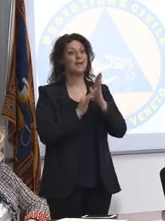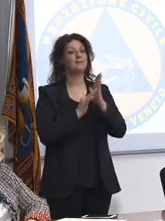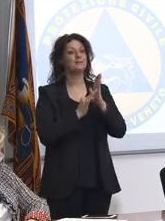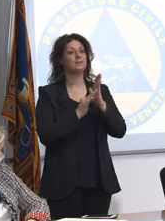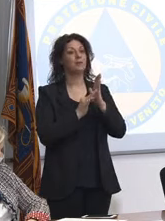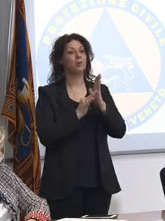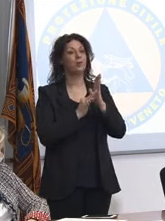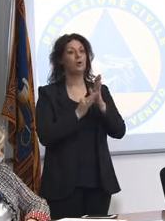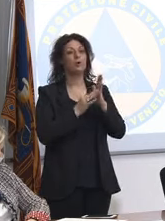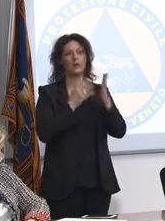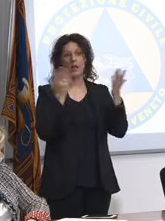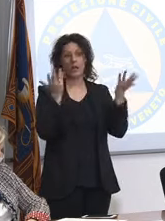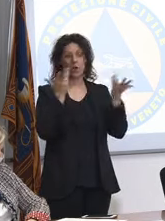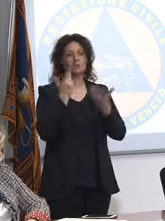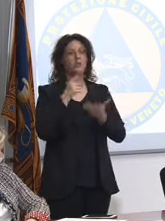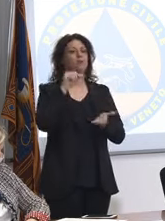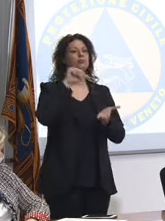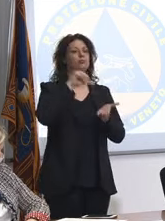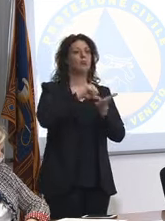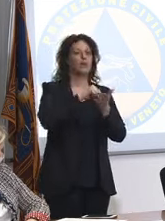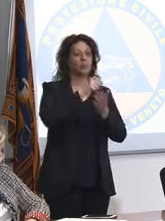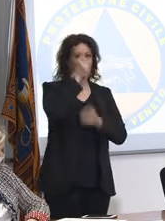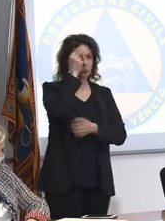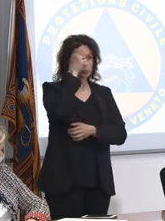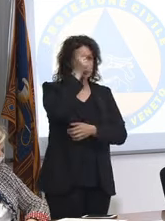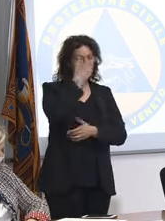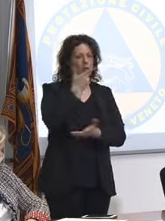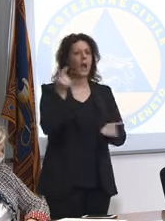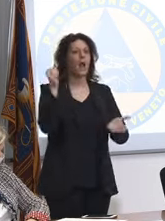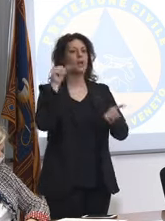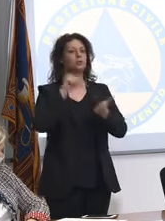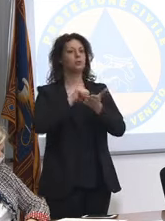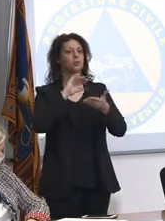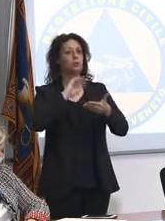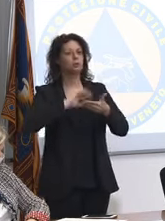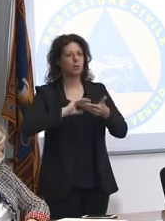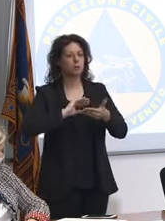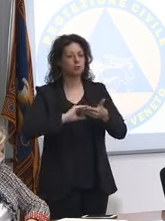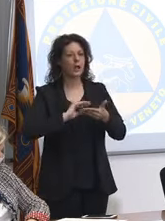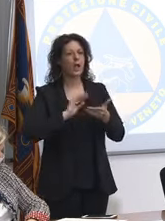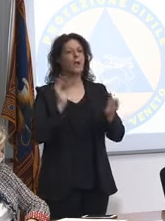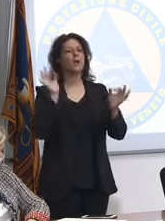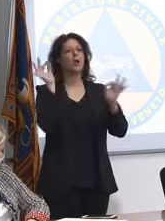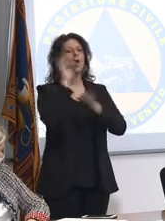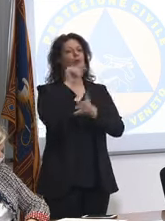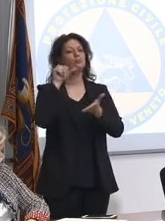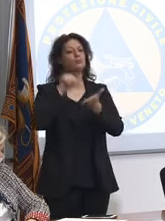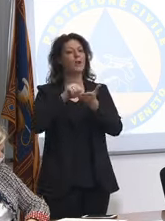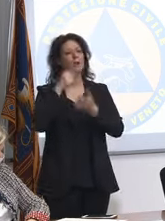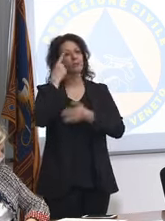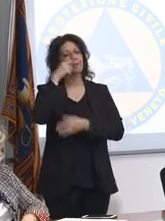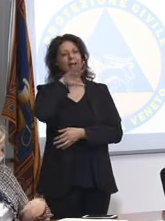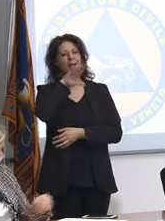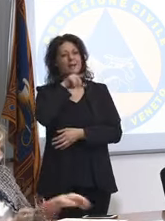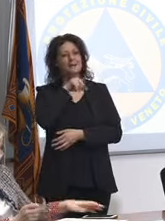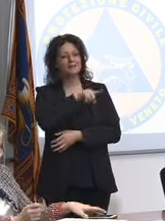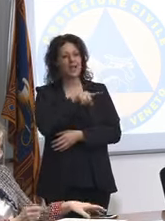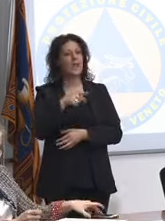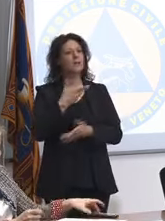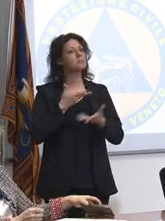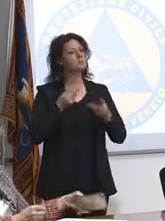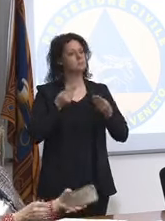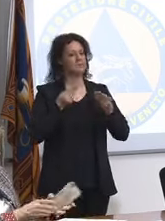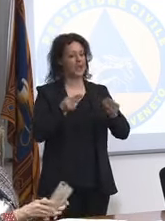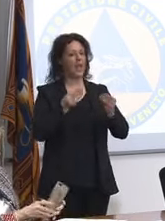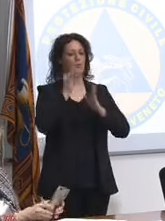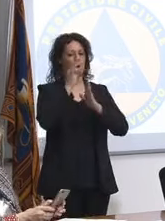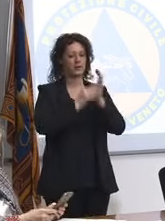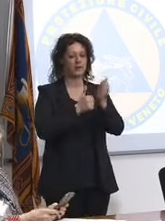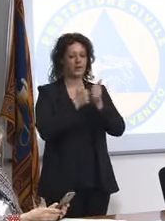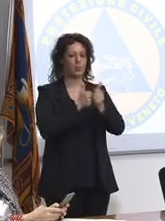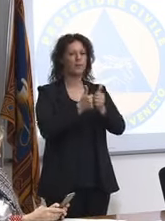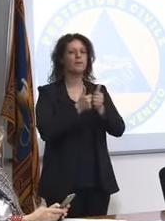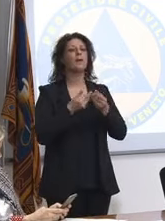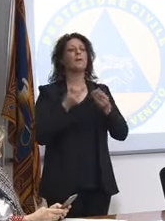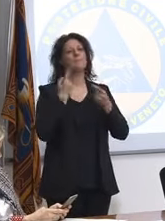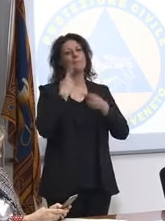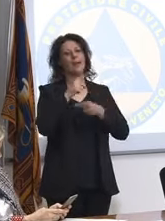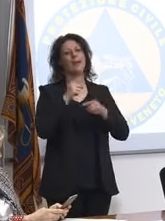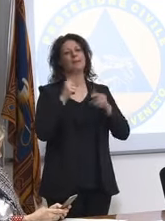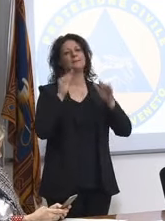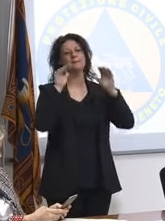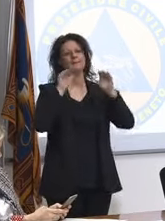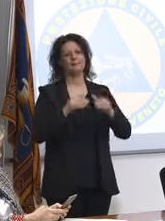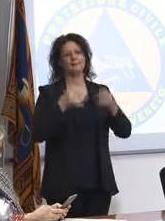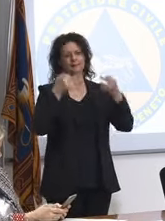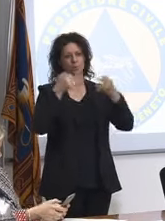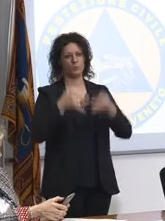centro culturale, del centro sociale, piuttosto che del circolo per anziani, in maniera tale di mettere in sicurezza tutti.